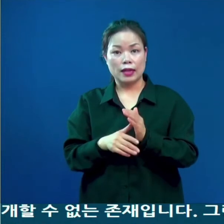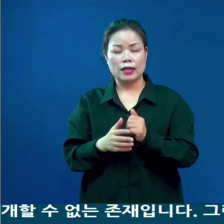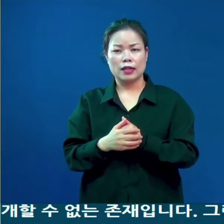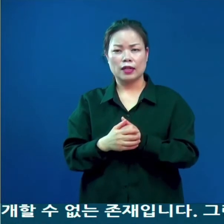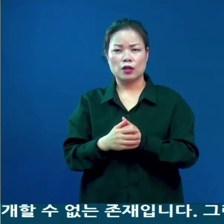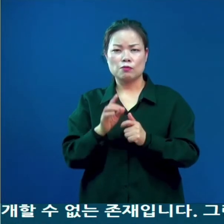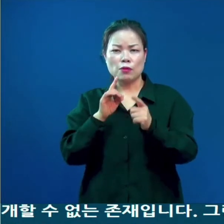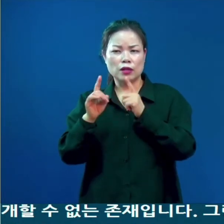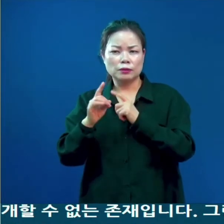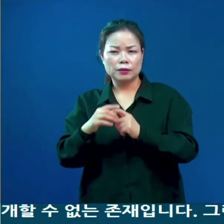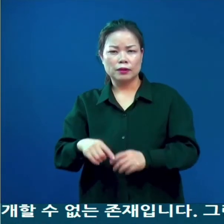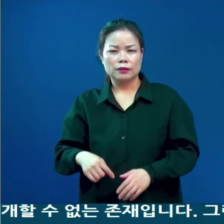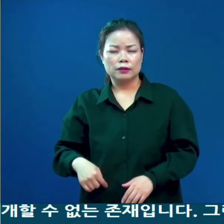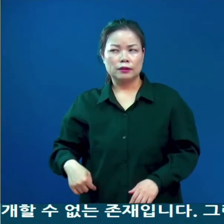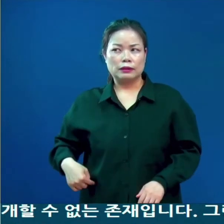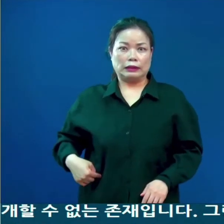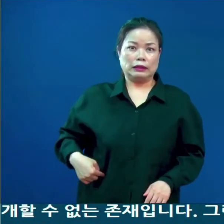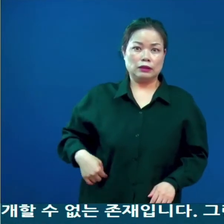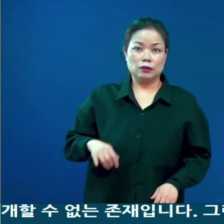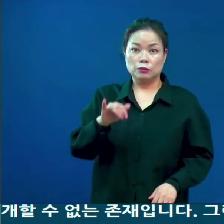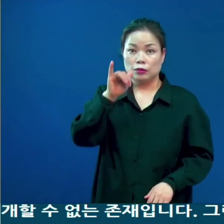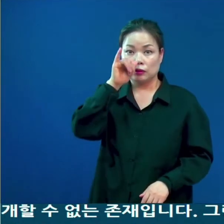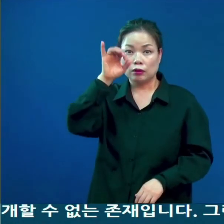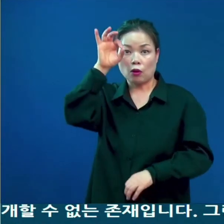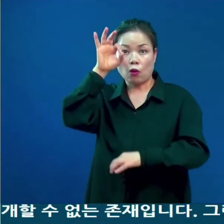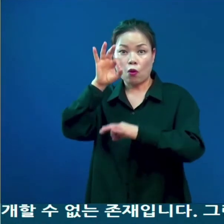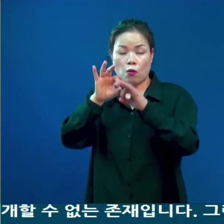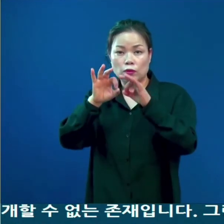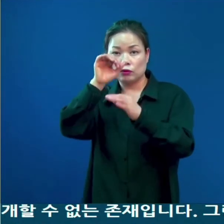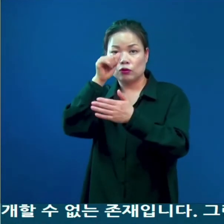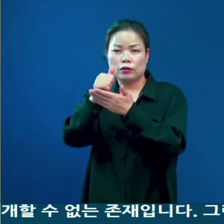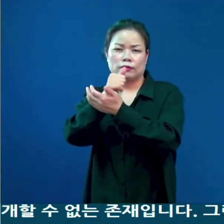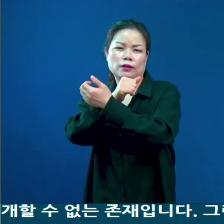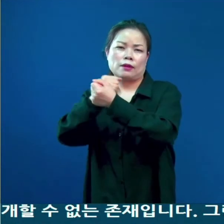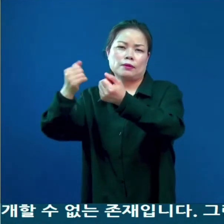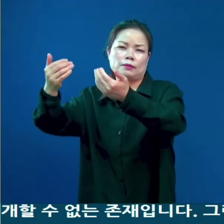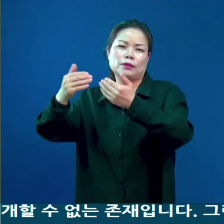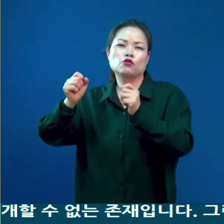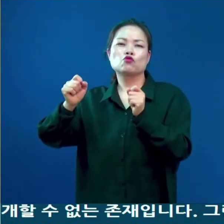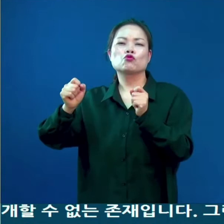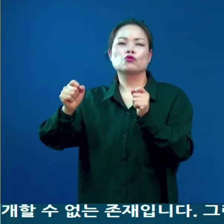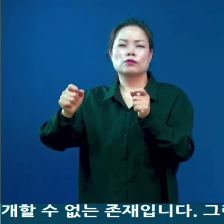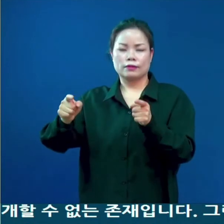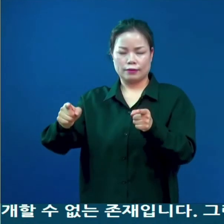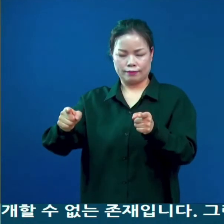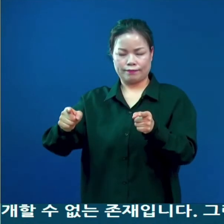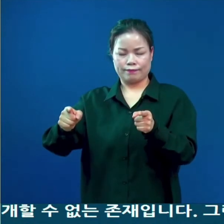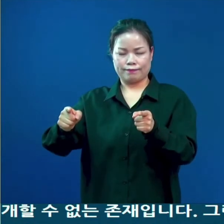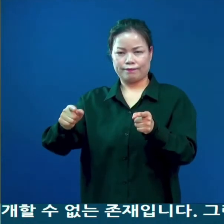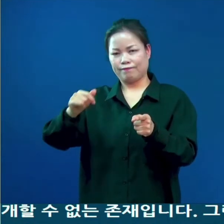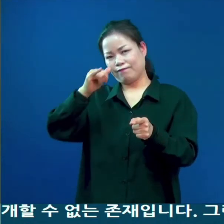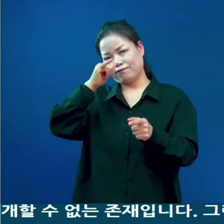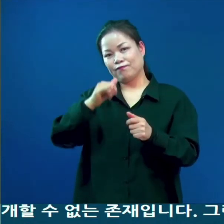그 말씀이 찔림이 되어서 허물의 사함을 받은 기회가 오게 된 거예요.